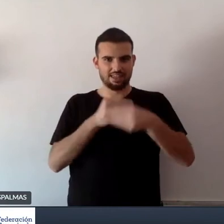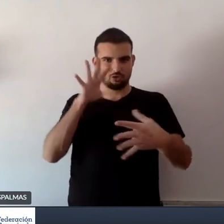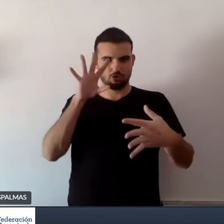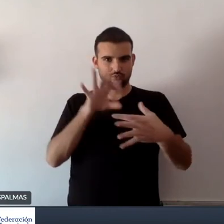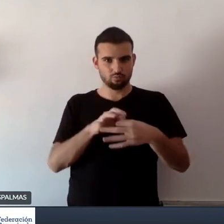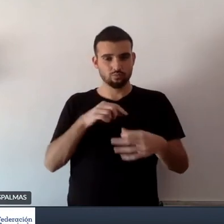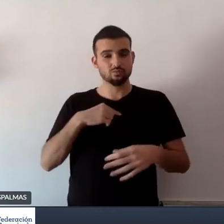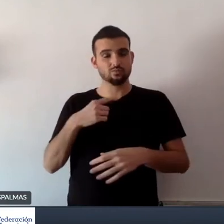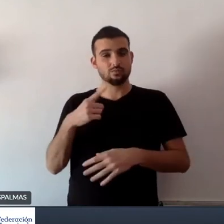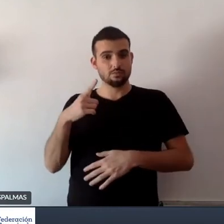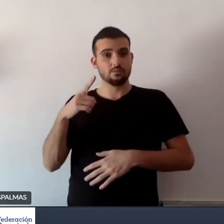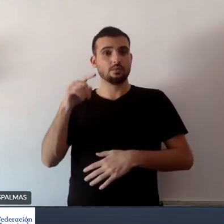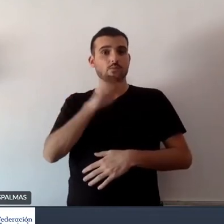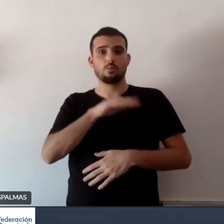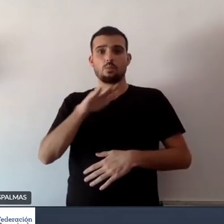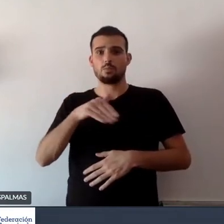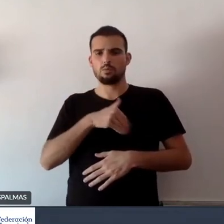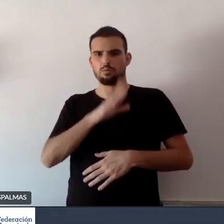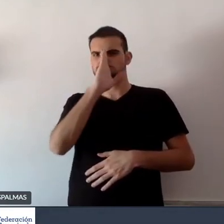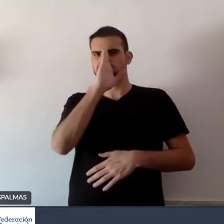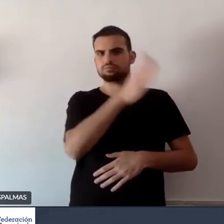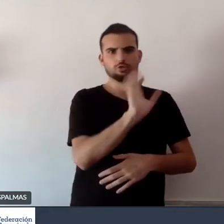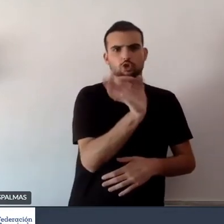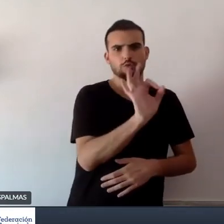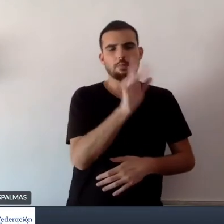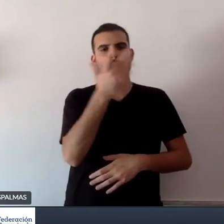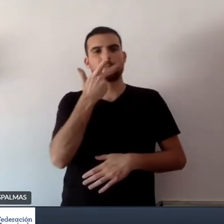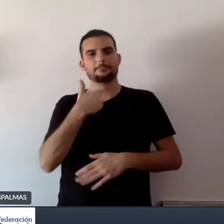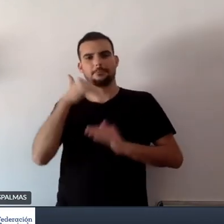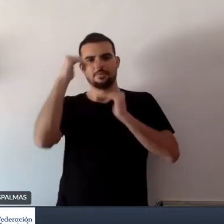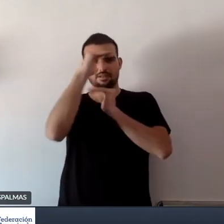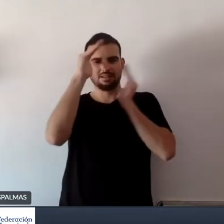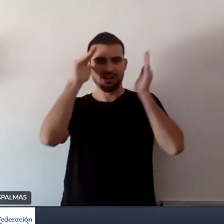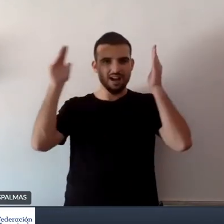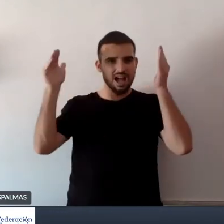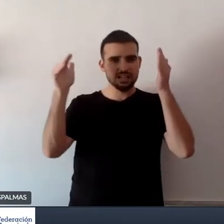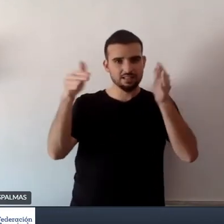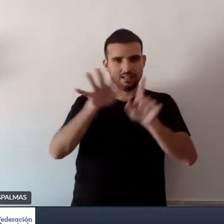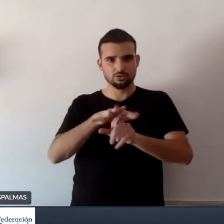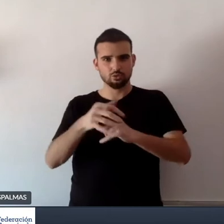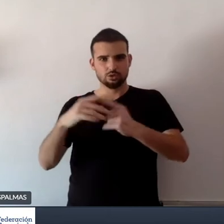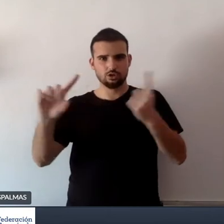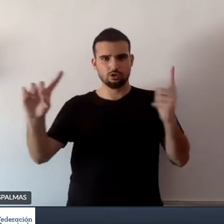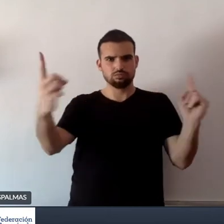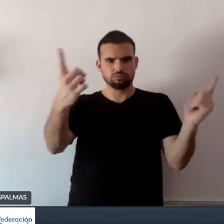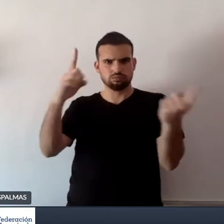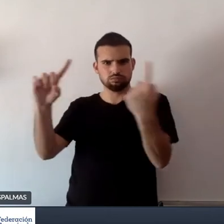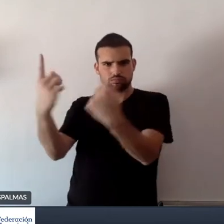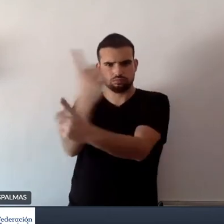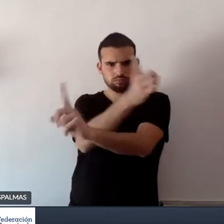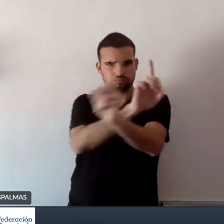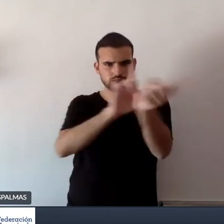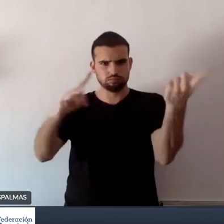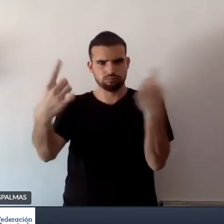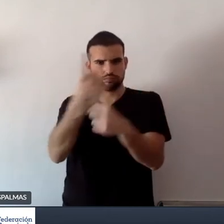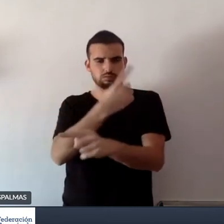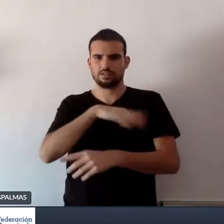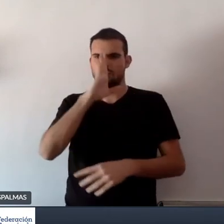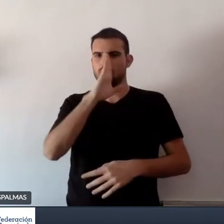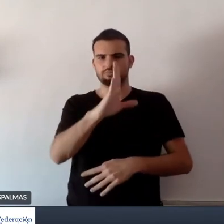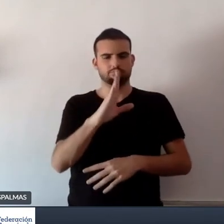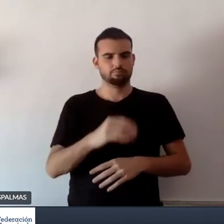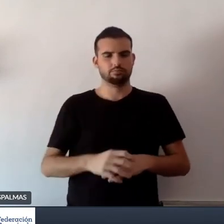al show porque está pendiente de la continuación de Nacho Llobet en este caso. Con lo cual, contacto duro.